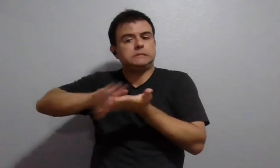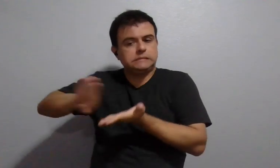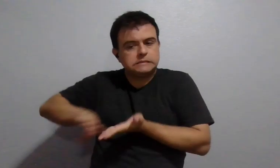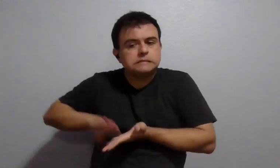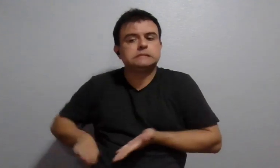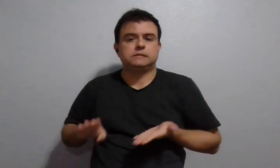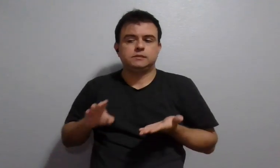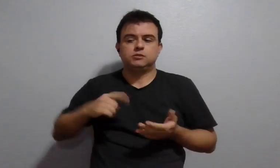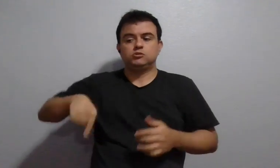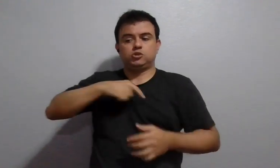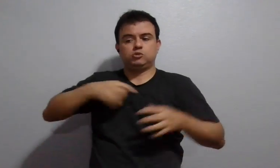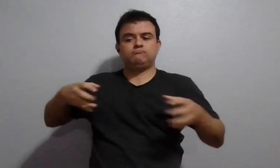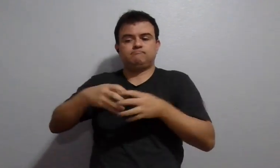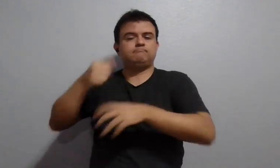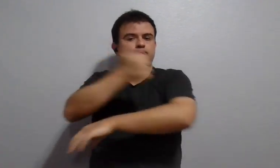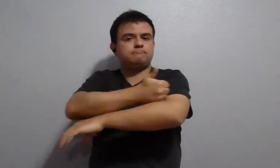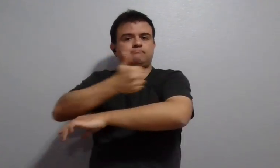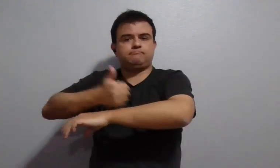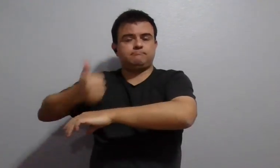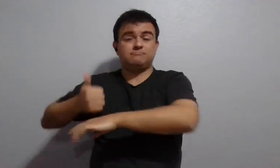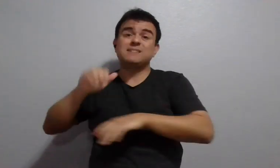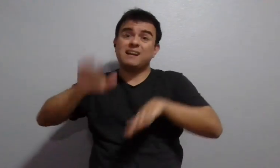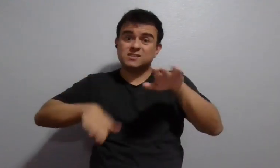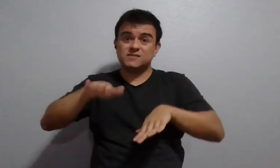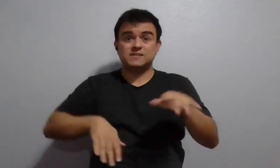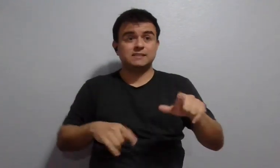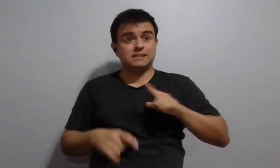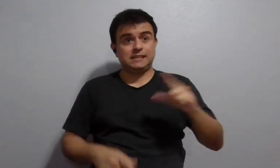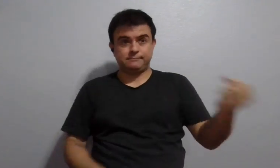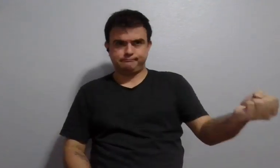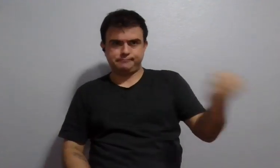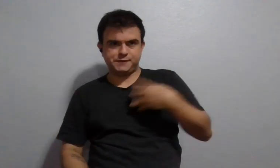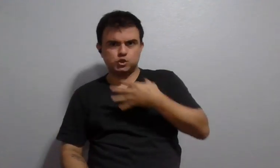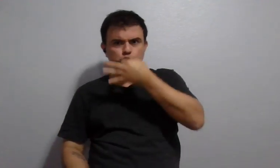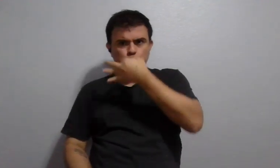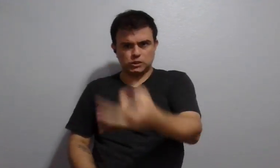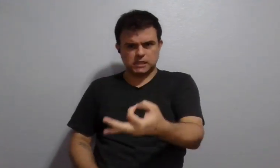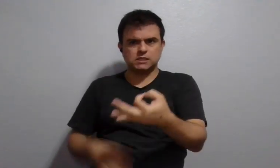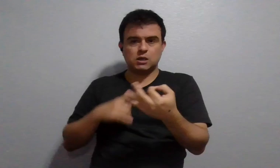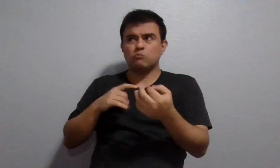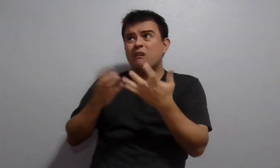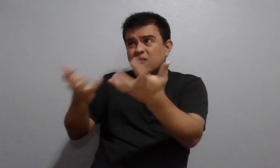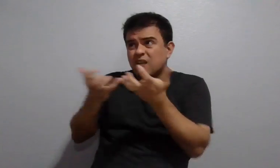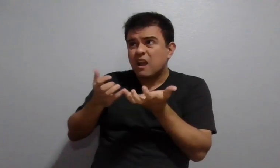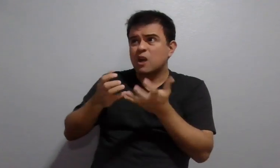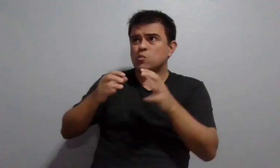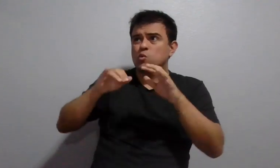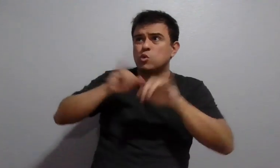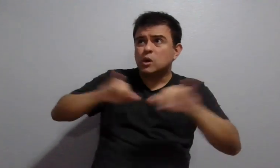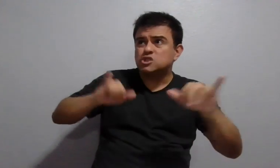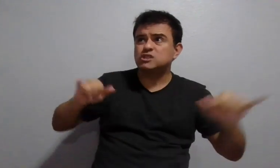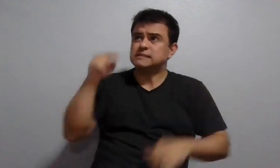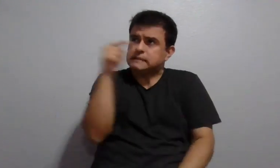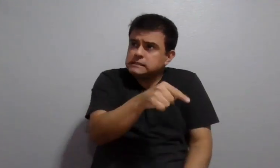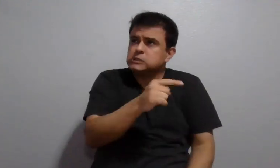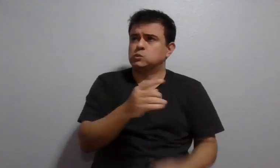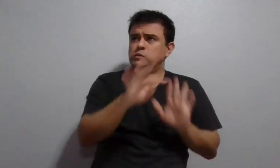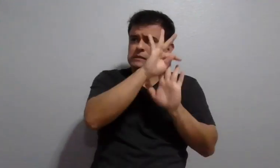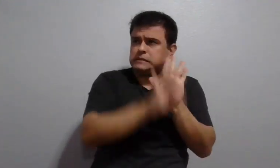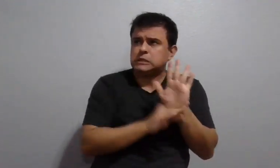Então a gente recebe muitas vezes algumas sugestões de matérias para traduzir, algumas dúvidas de surdos,